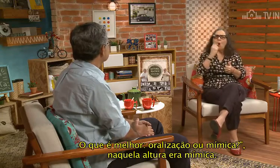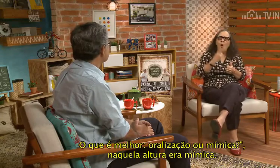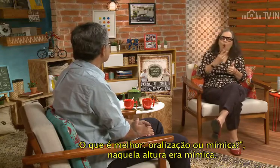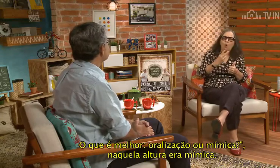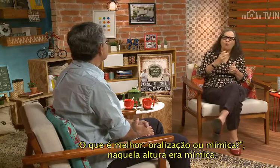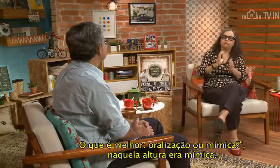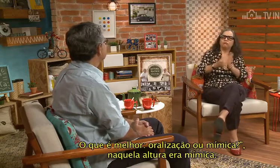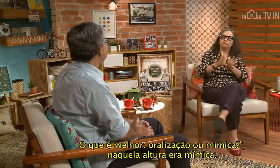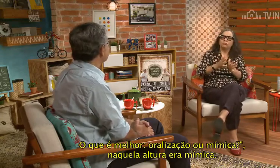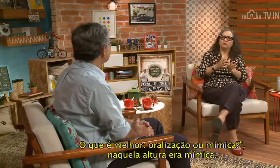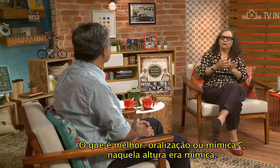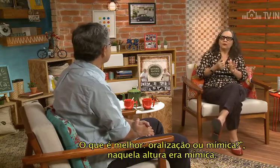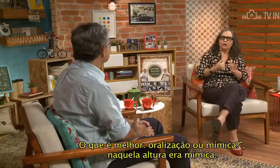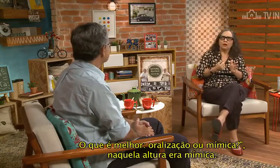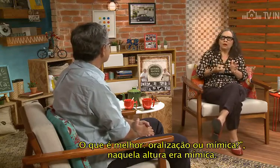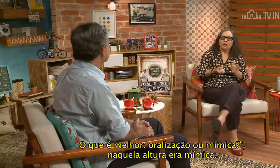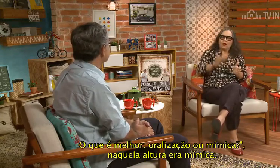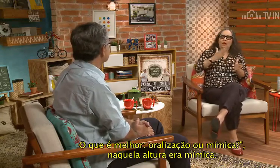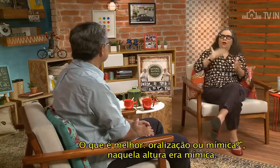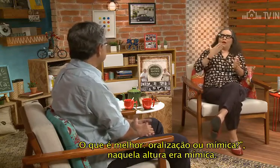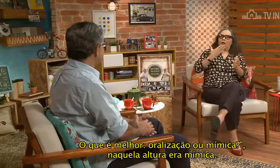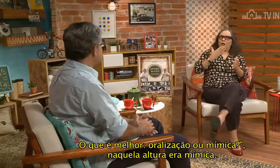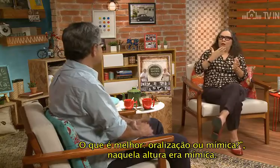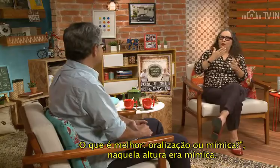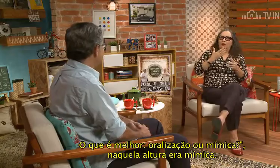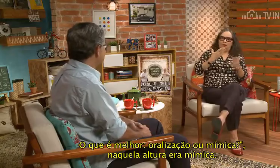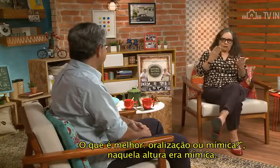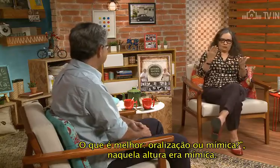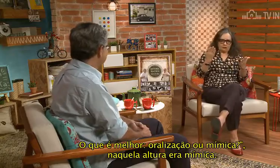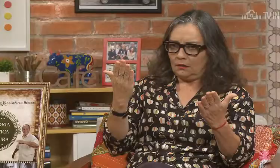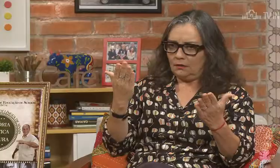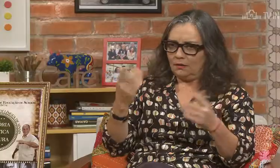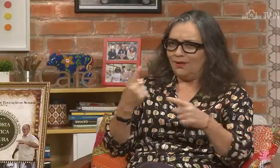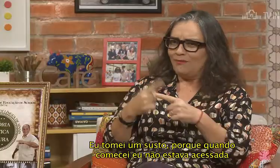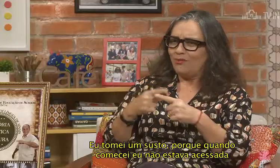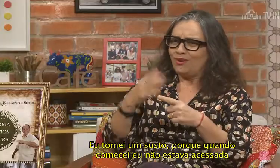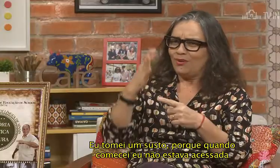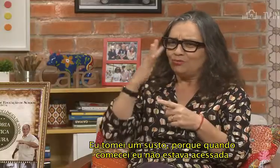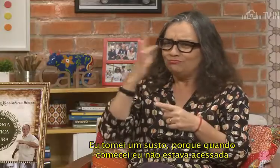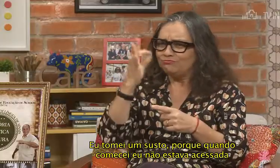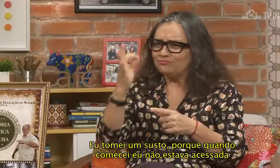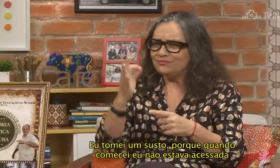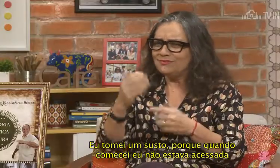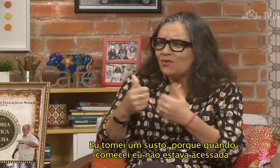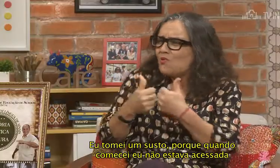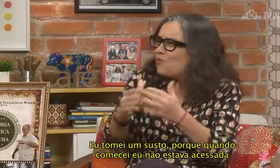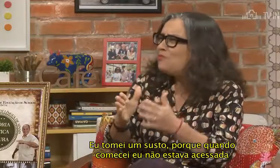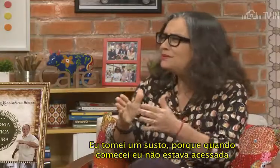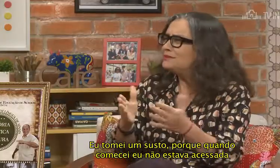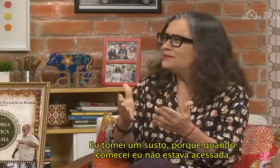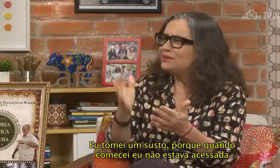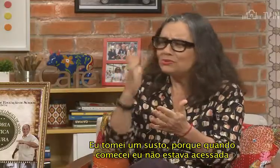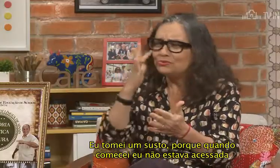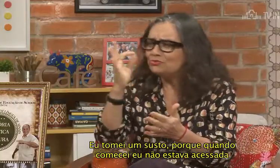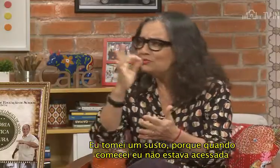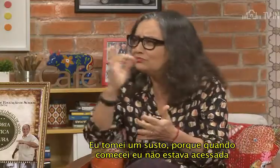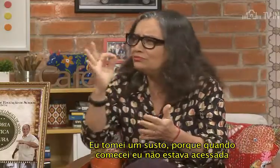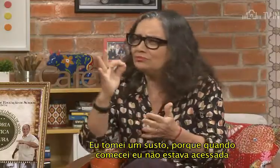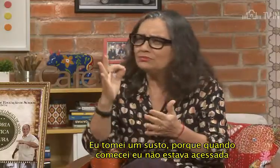Oralização ou mímica? Naquela altura era mímica, né? Eu tomei um susto porque, quando comecei, eu